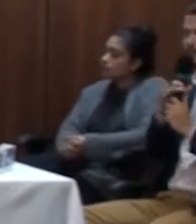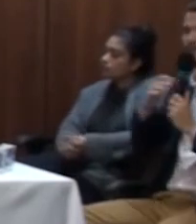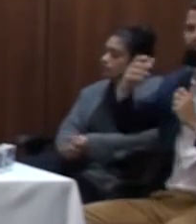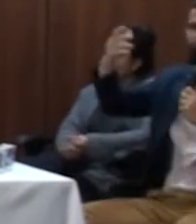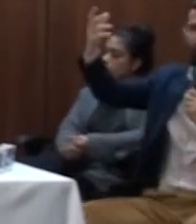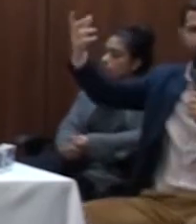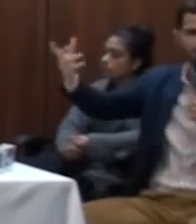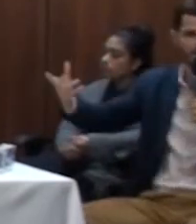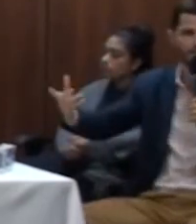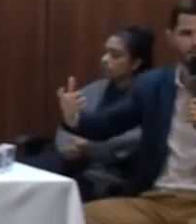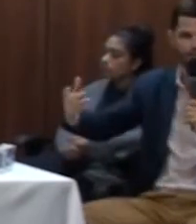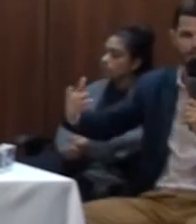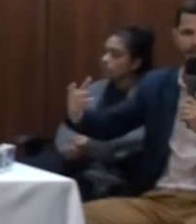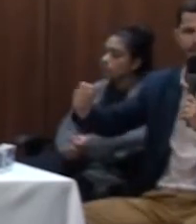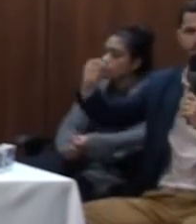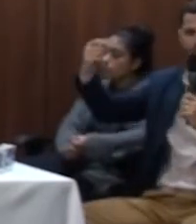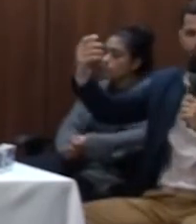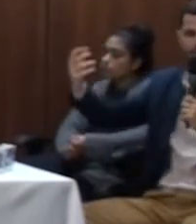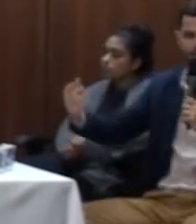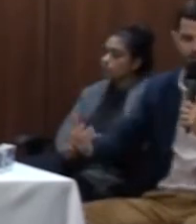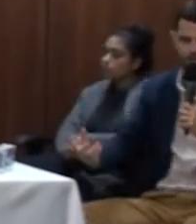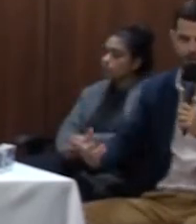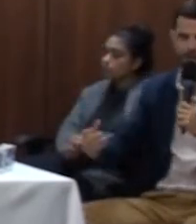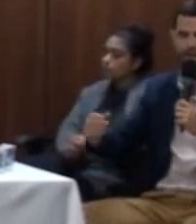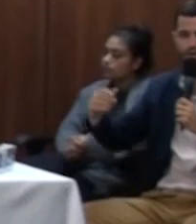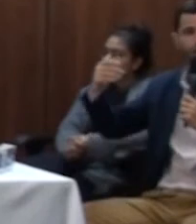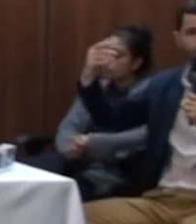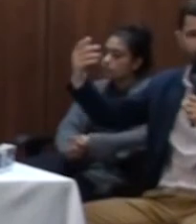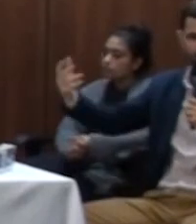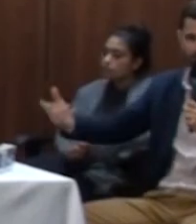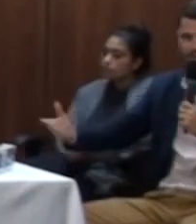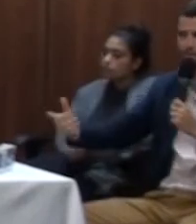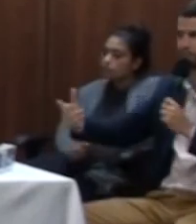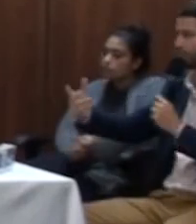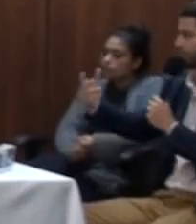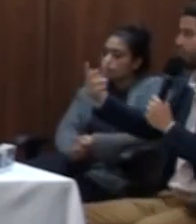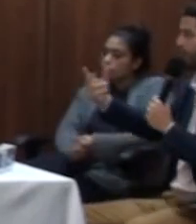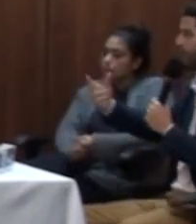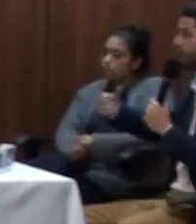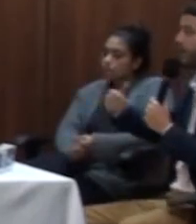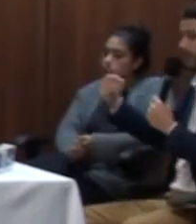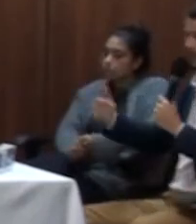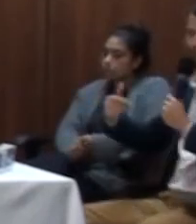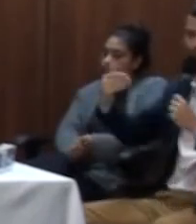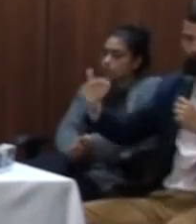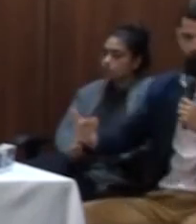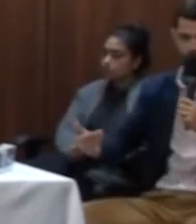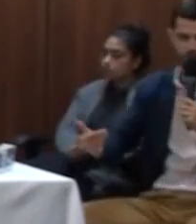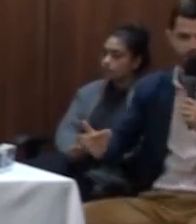aí em seguida vai poder organizar a fila com mais clareza, com clareza quanto aos seus critérios, com transparência para os usuários,